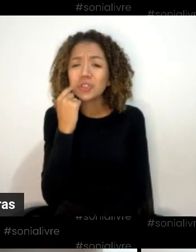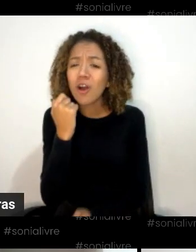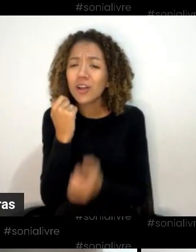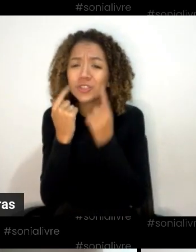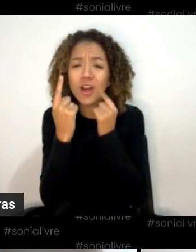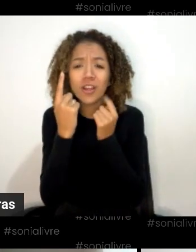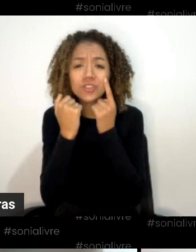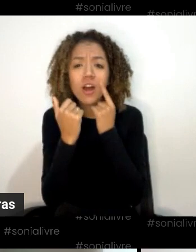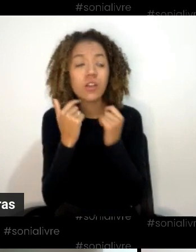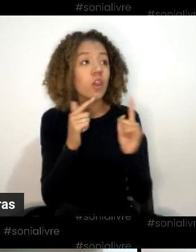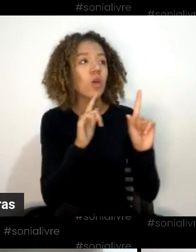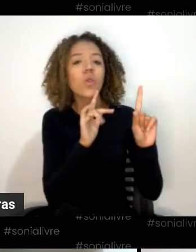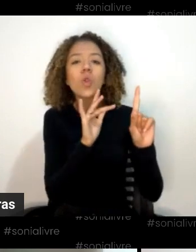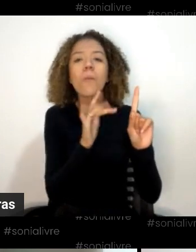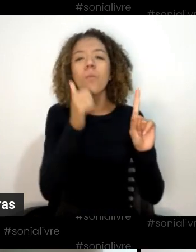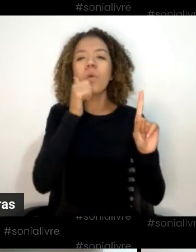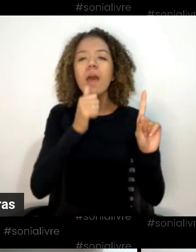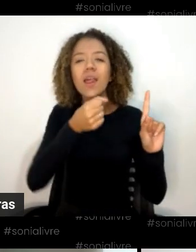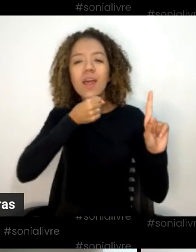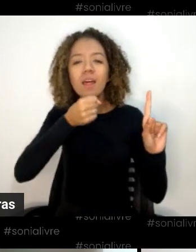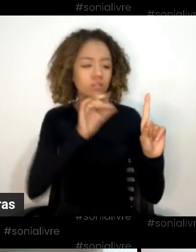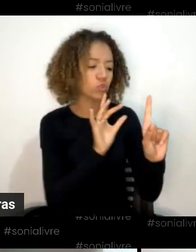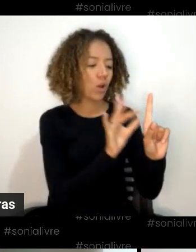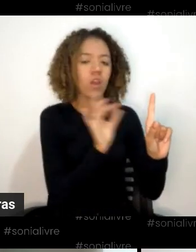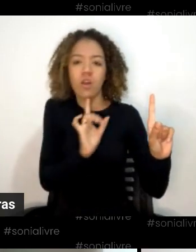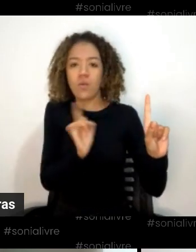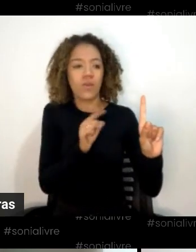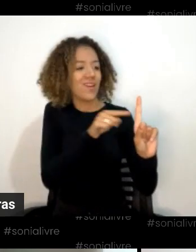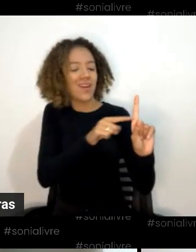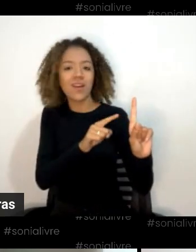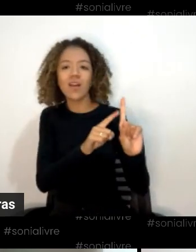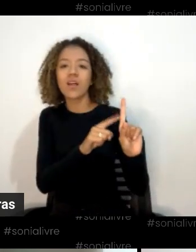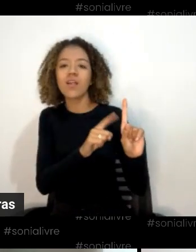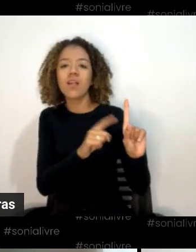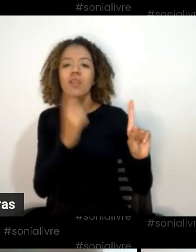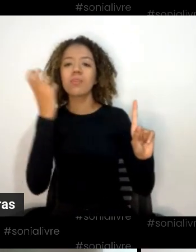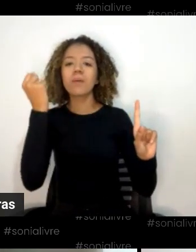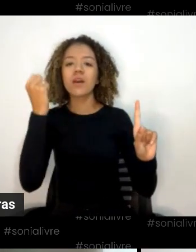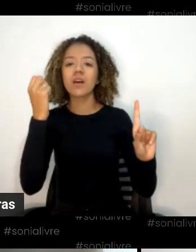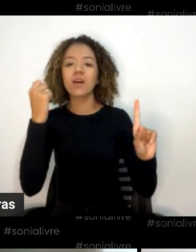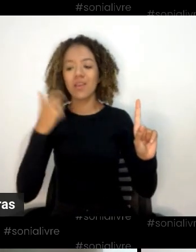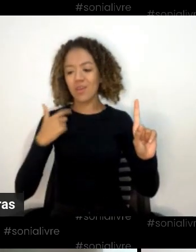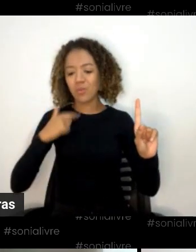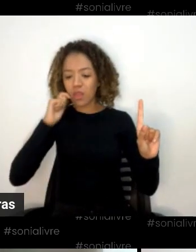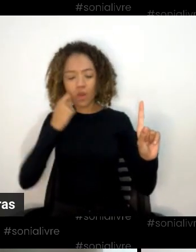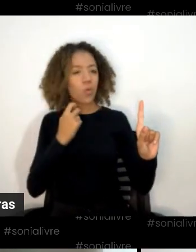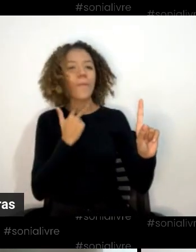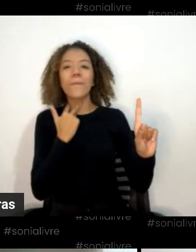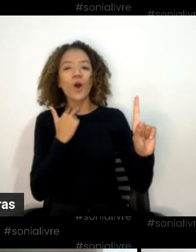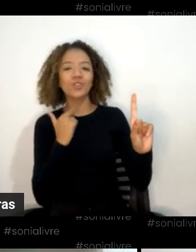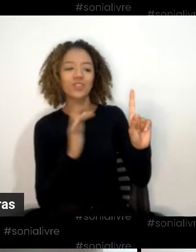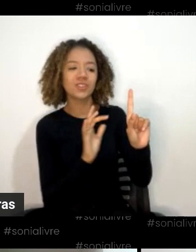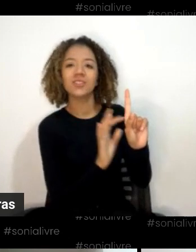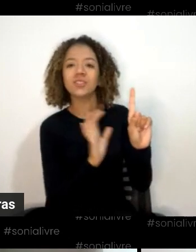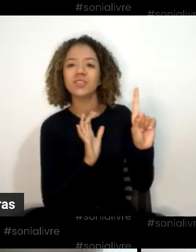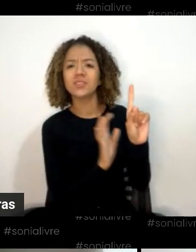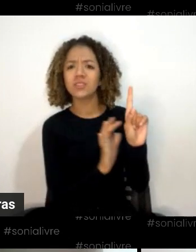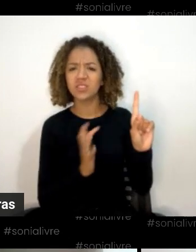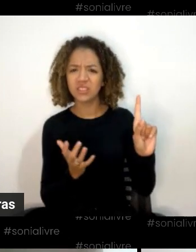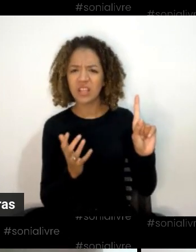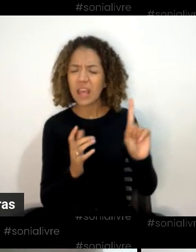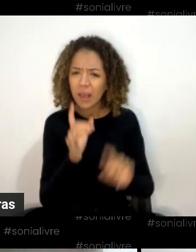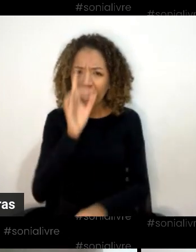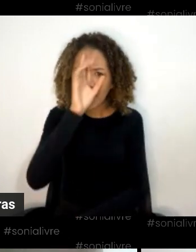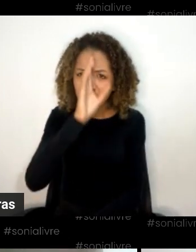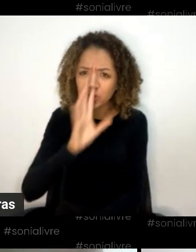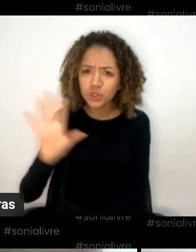branca, porque ela diz que a pessoa negra não deve tocar numa pessoa branca. Vocês imaginem o grau,